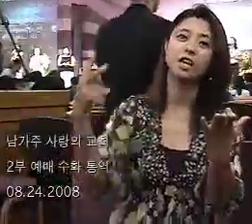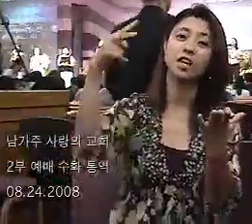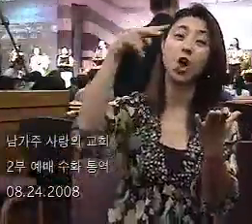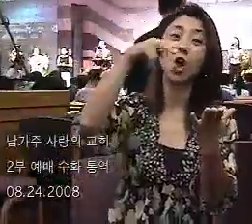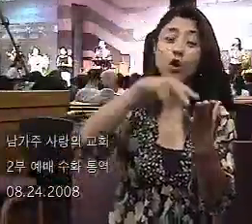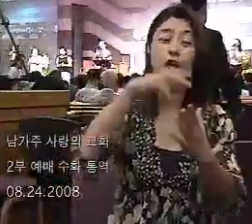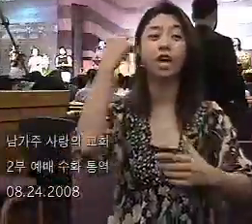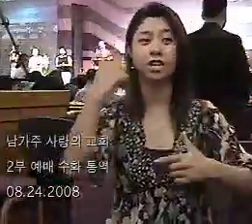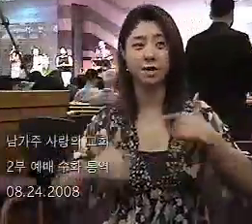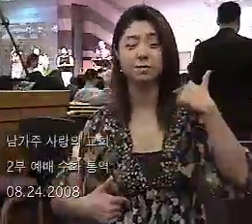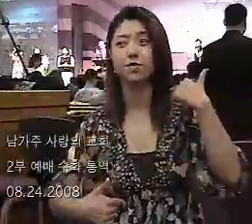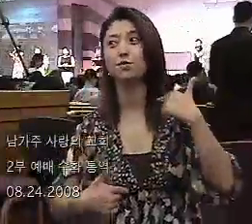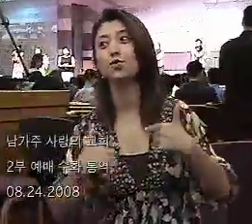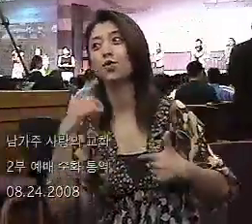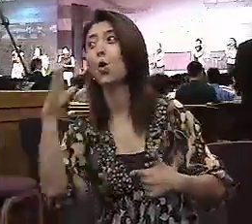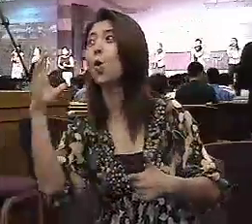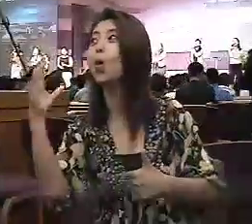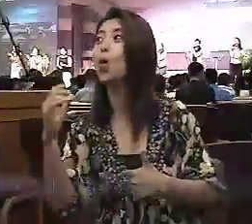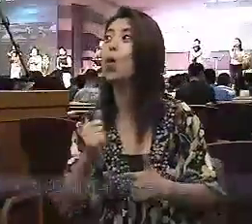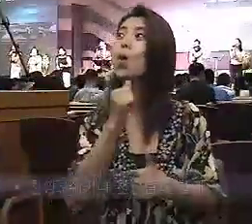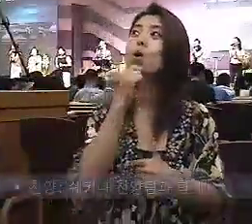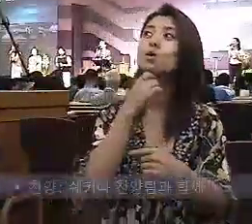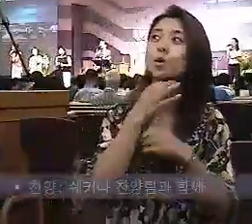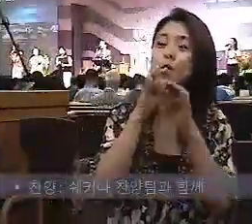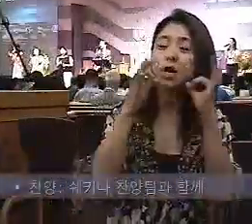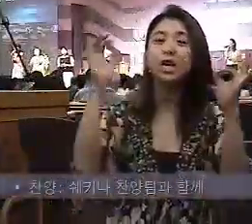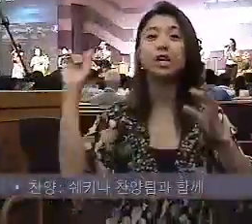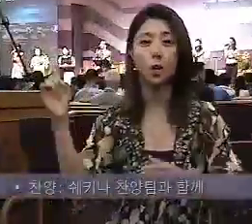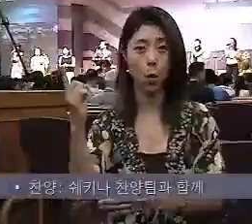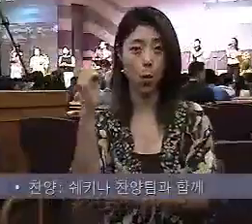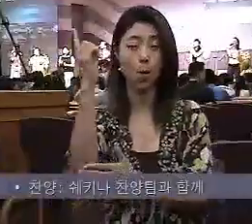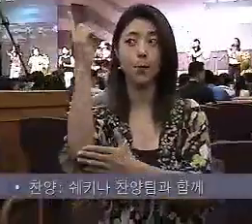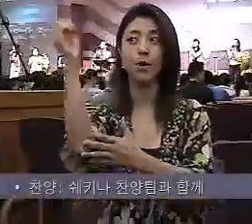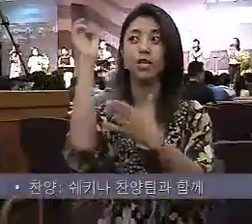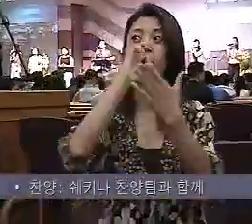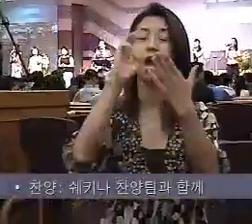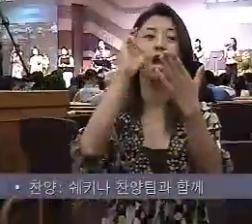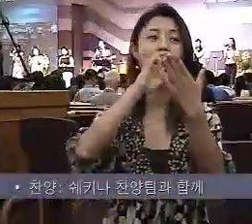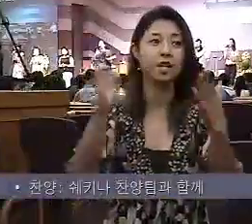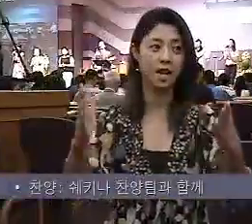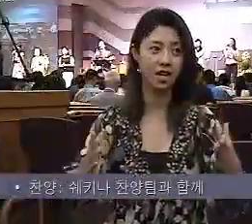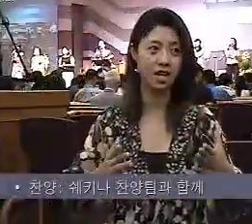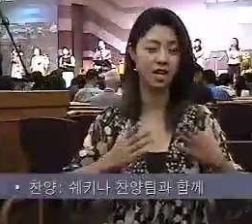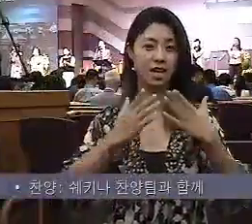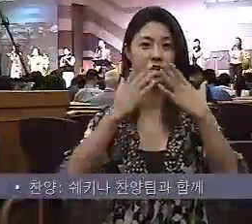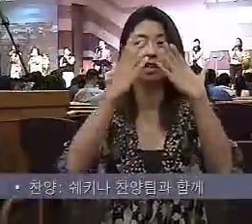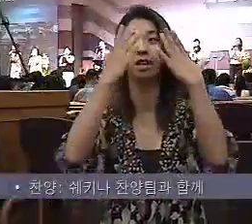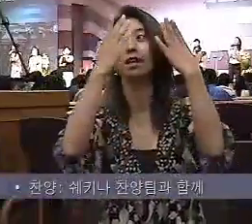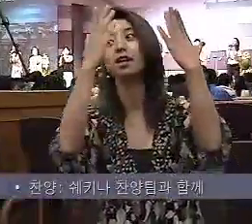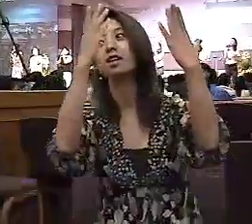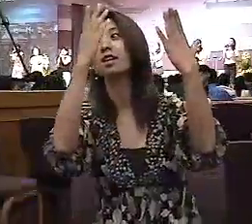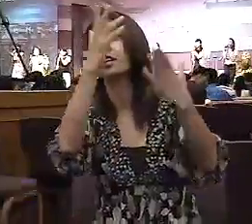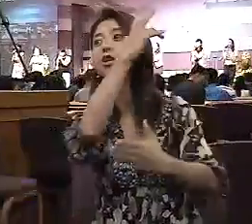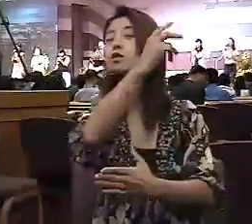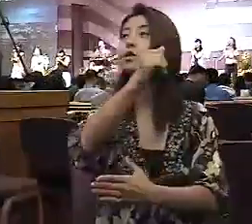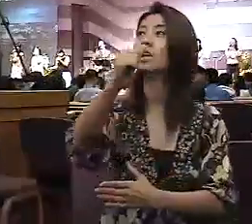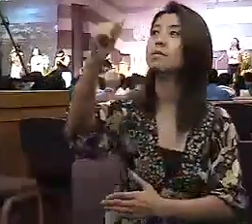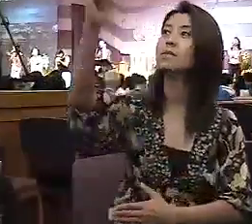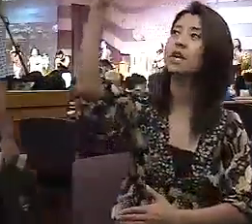찬양하리. 일어나 기쁨으로 소리 높게 찬양해.